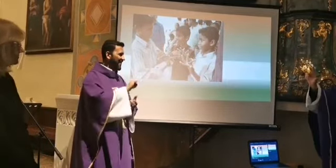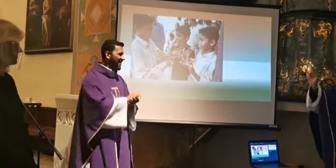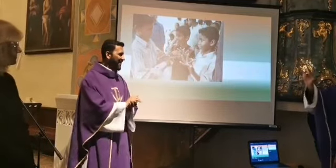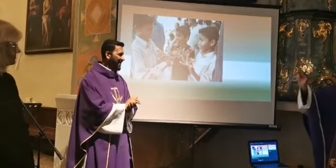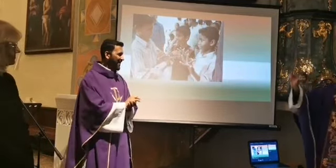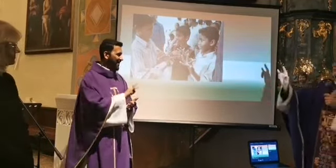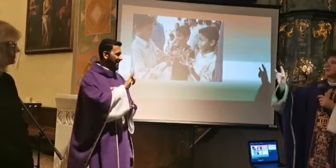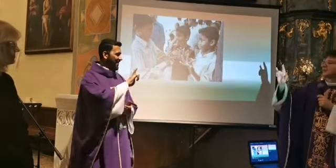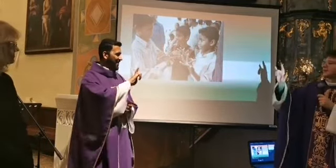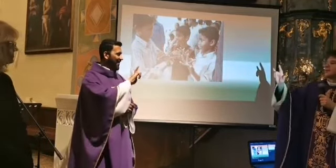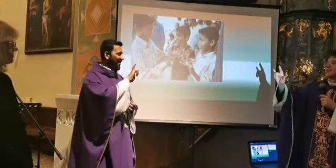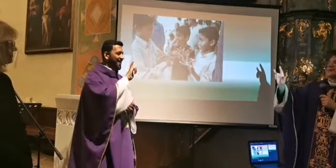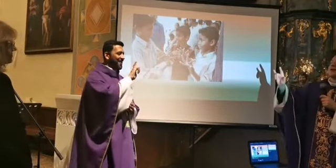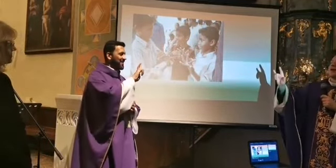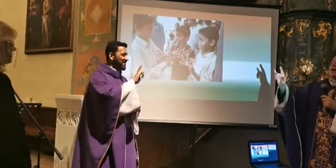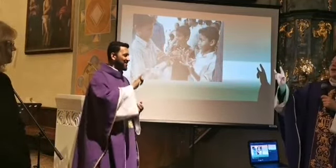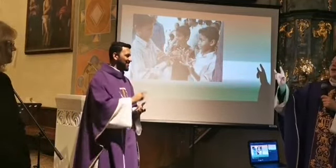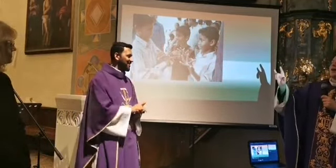what is this?